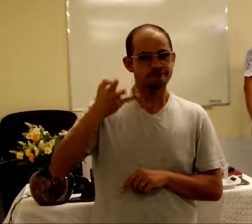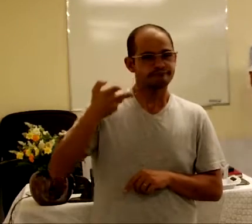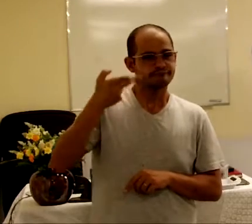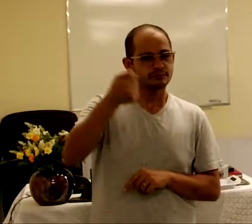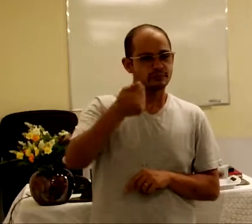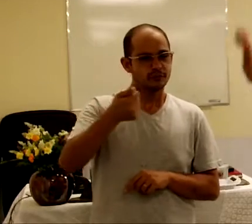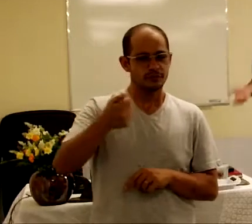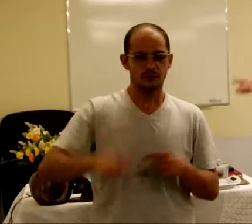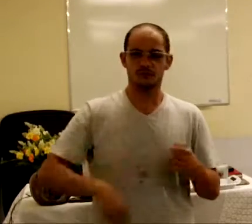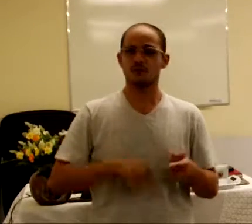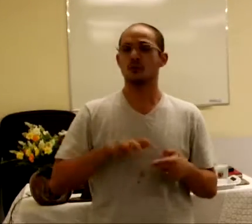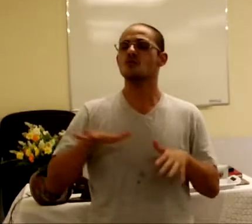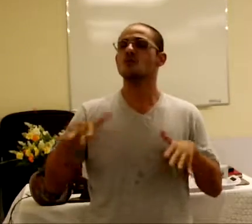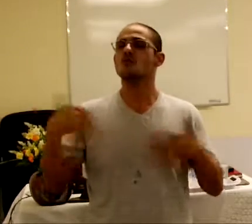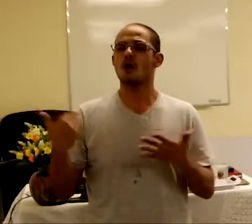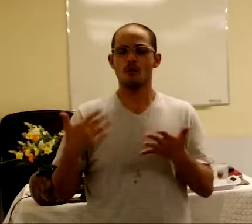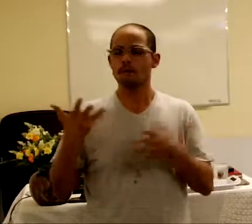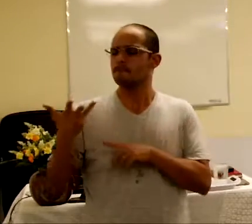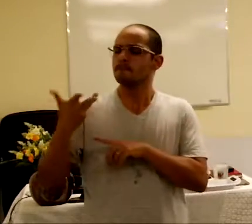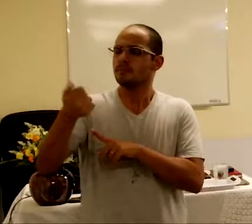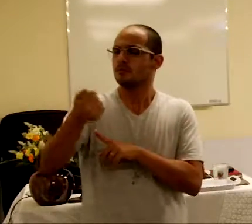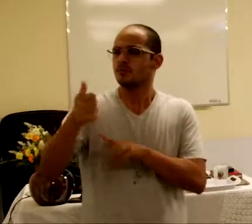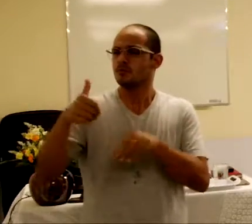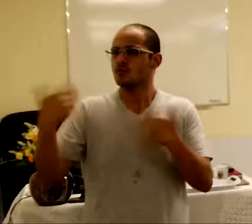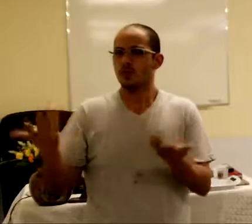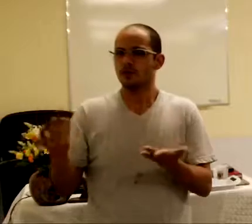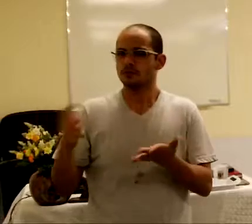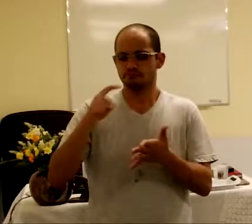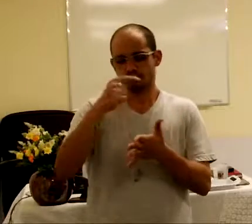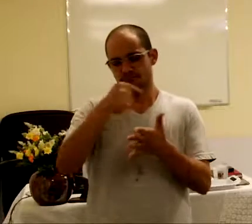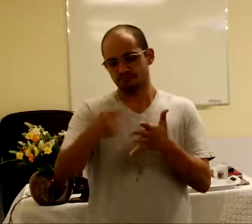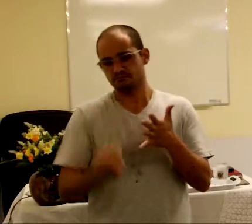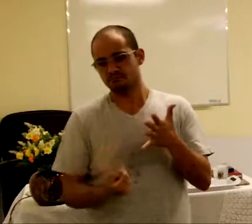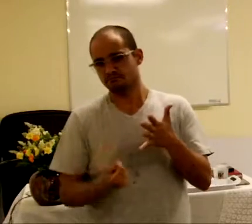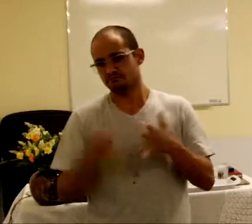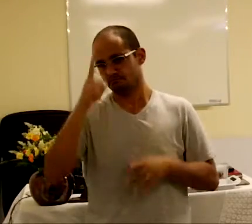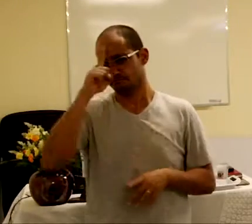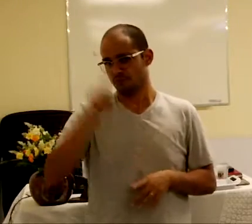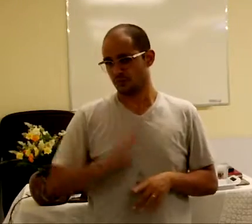são elas? Nós não sabemos. Não temos que inventar a roda e nem tentar dar conta disso, não.